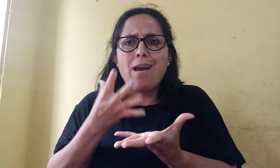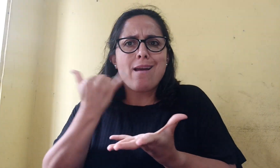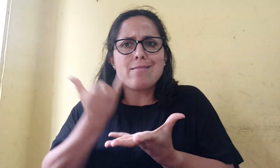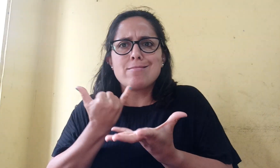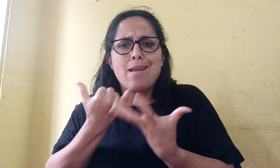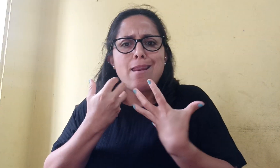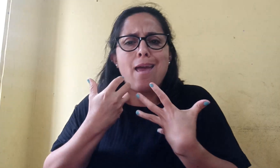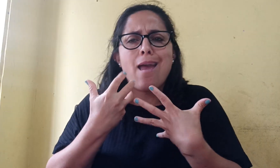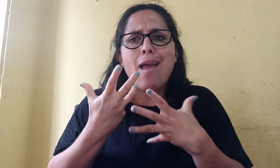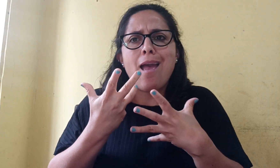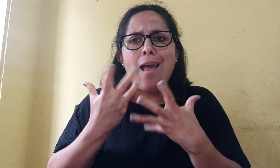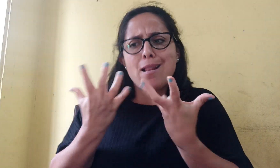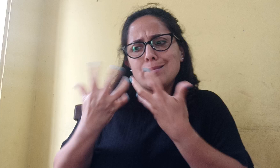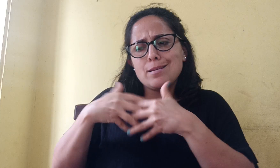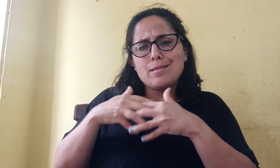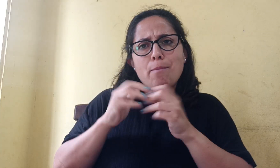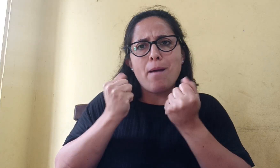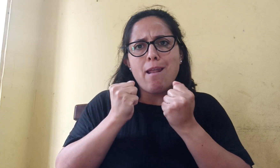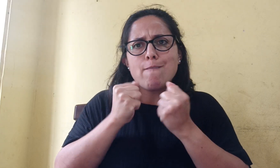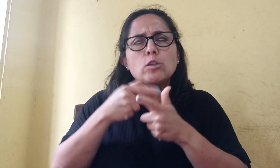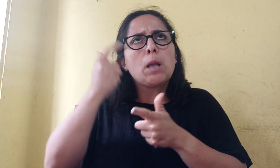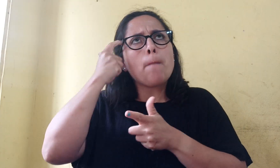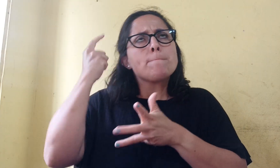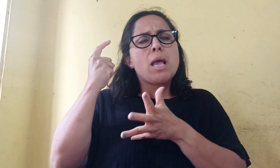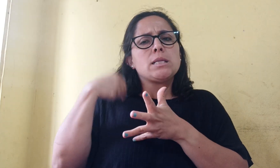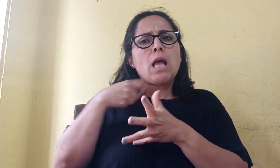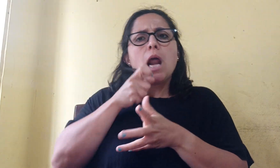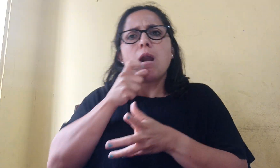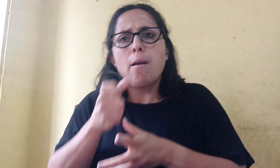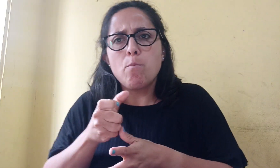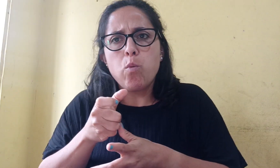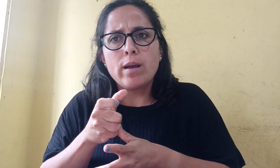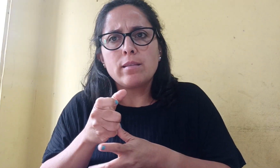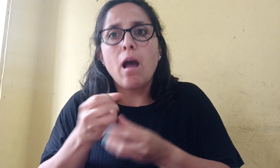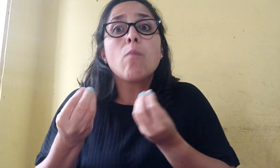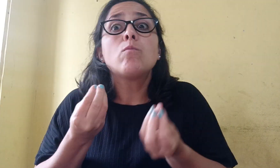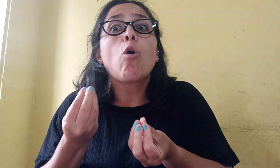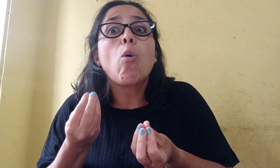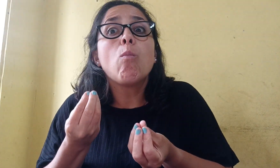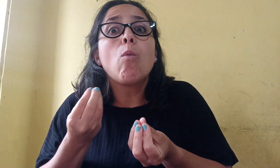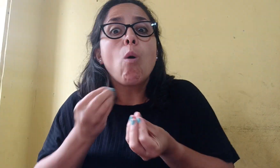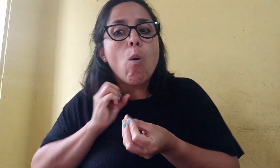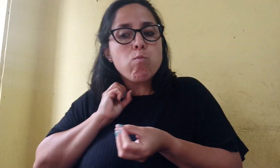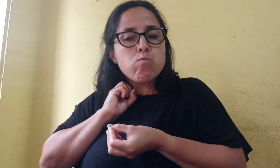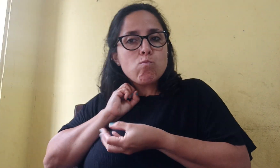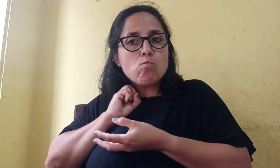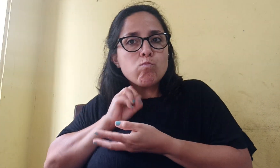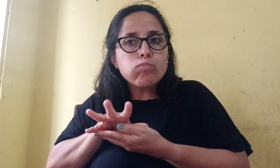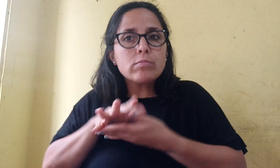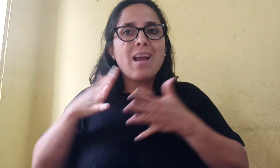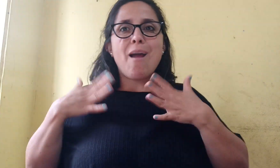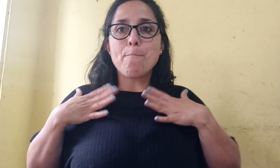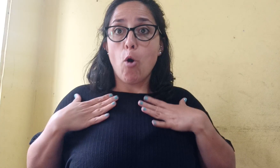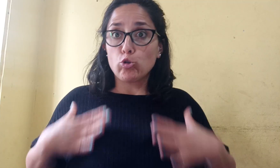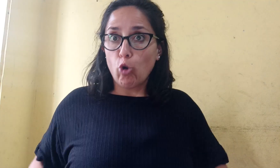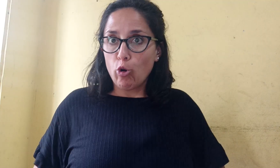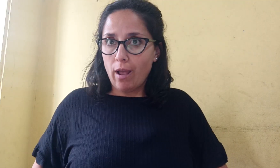sistema nervioso, elabora esa respuesta, la respuesta va a salir por estas vías motoras